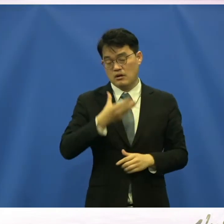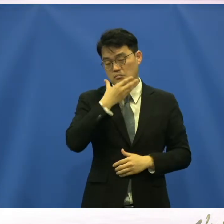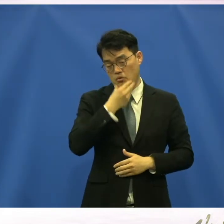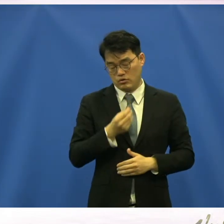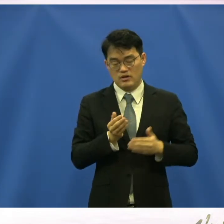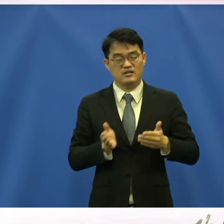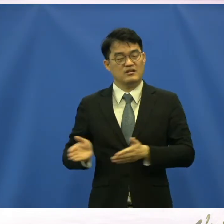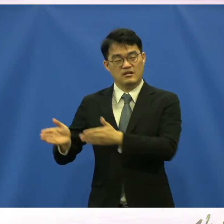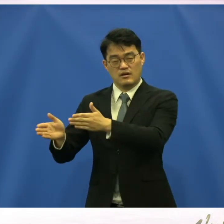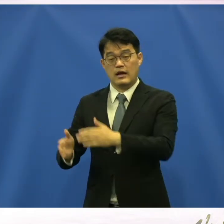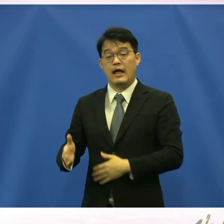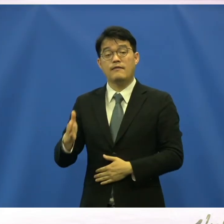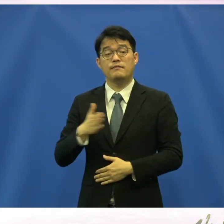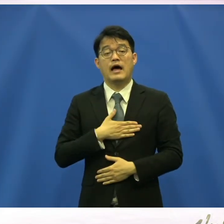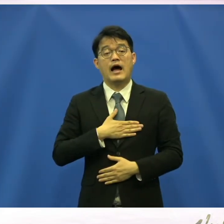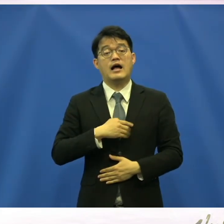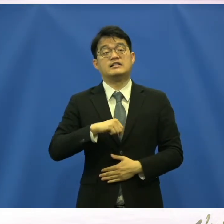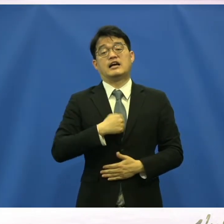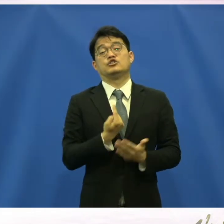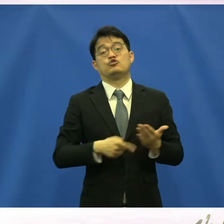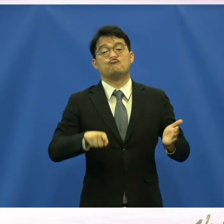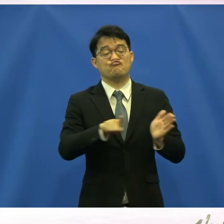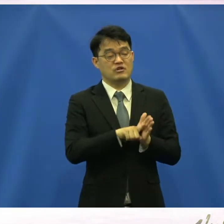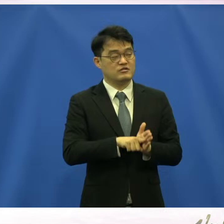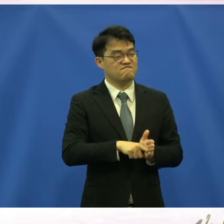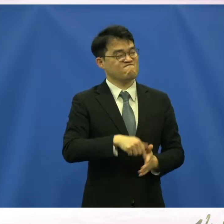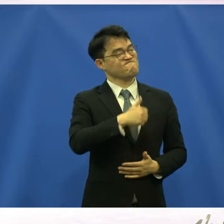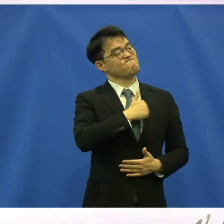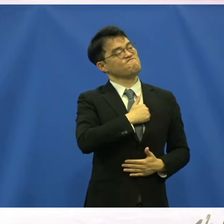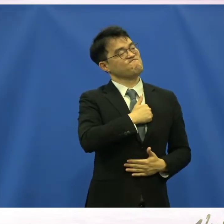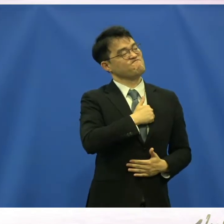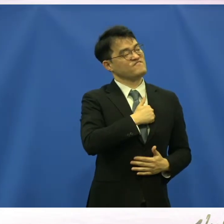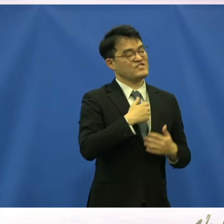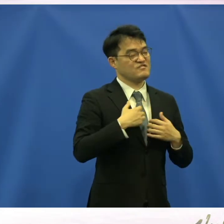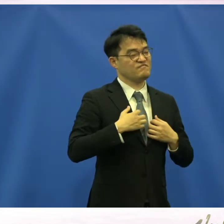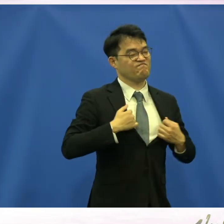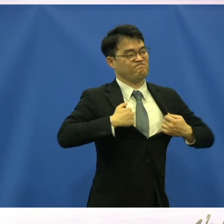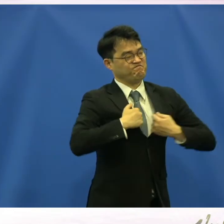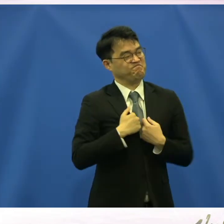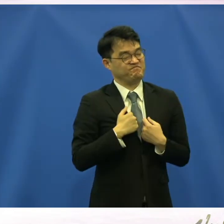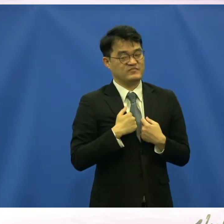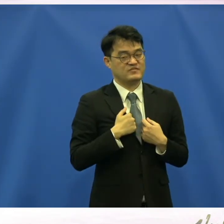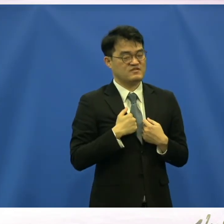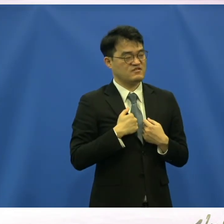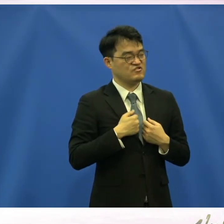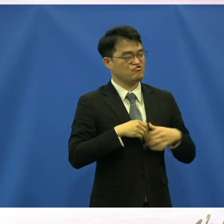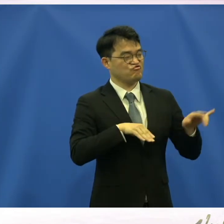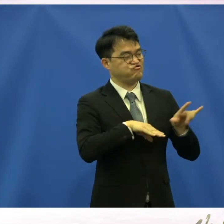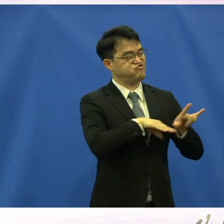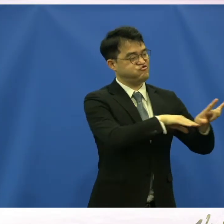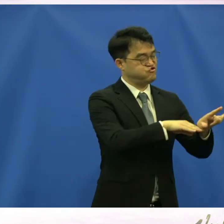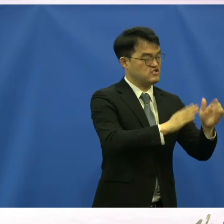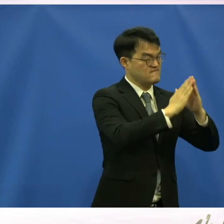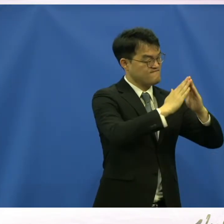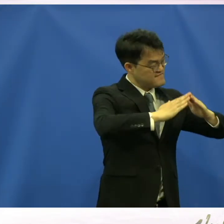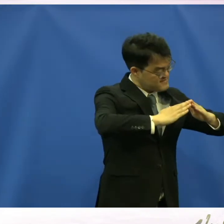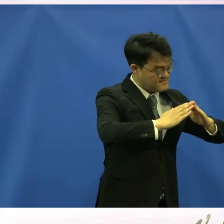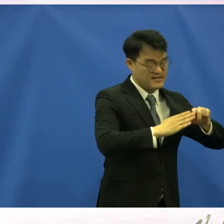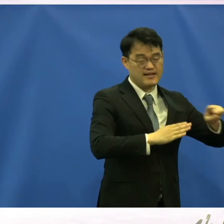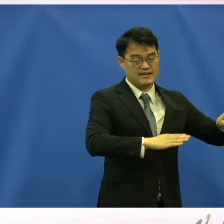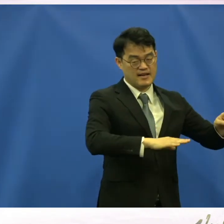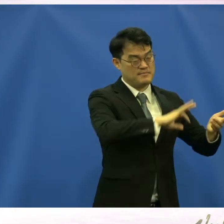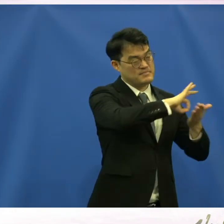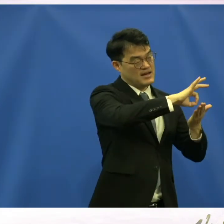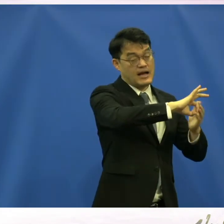누군가를 섬기기 위해 자신의 귀중한 생명을 잃는 것은 낭비가 아니에요. 그건 거룩한 낭비라고 하죠.